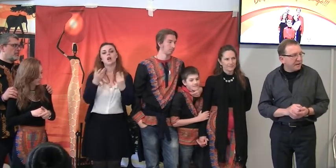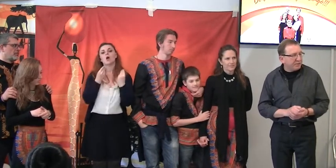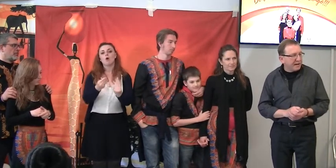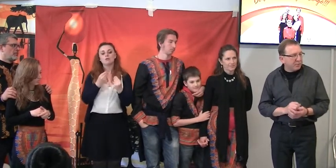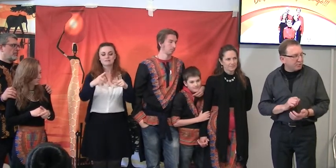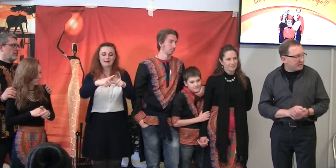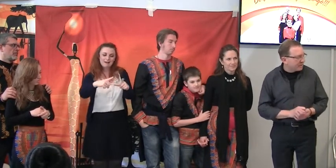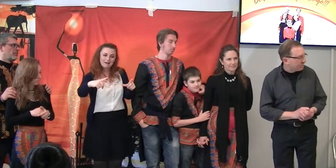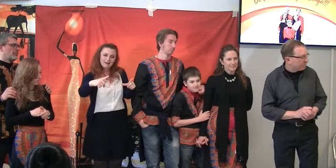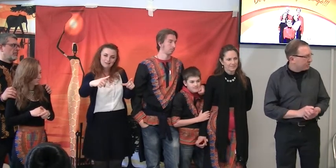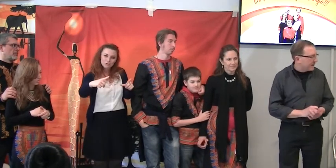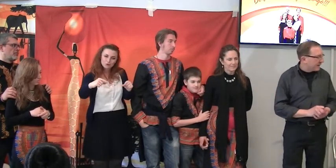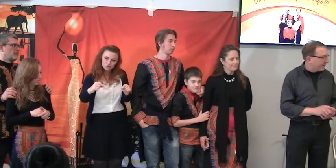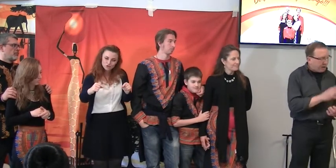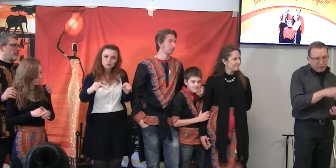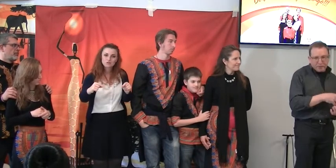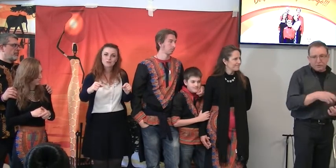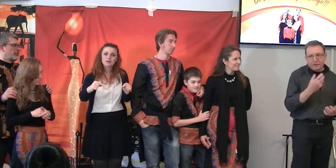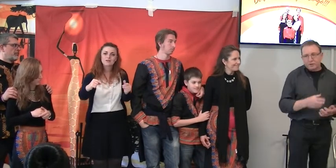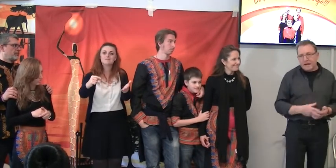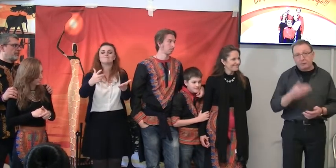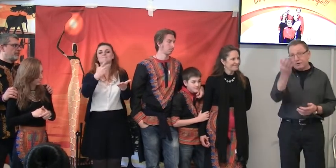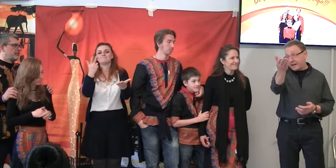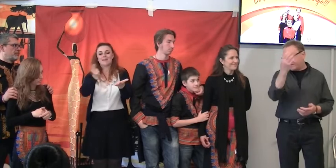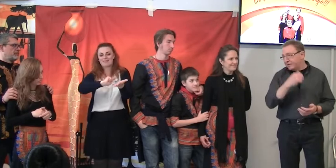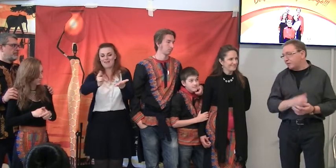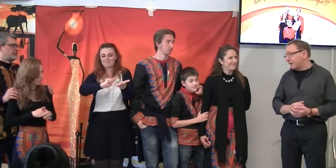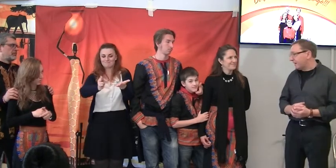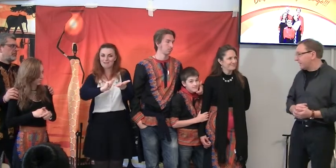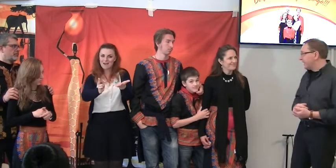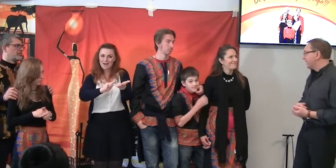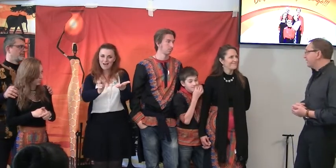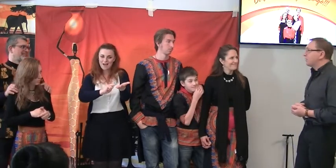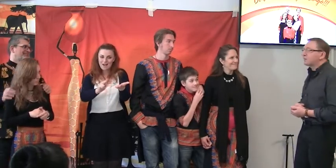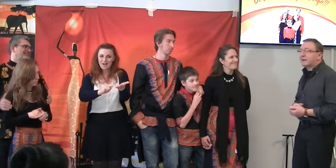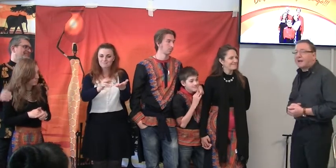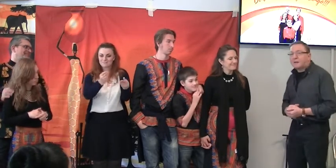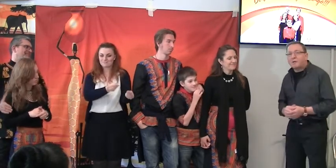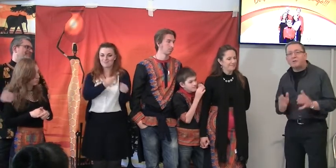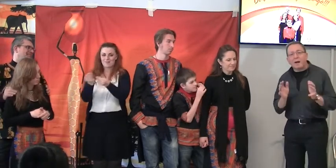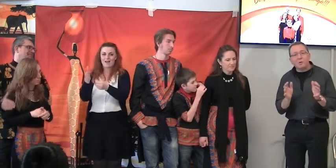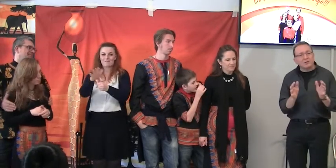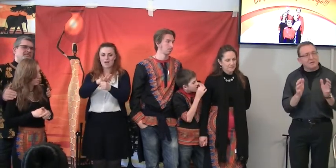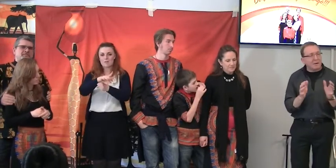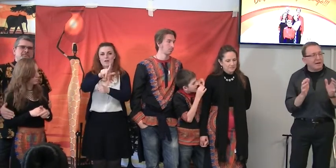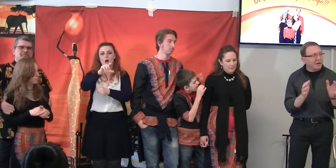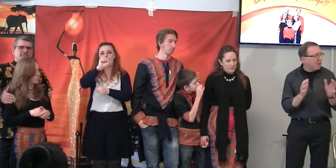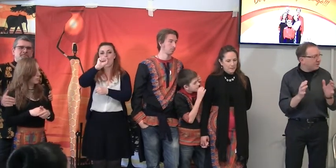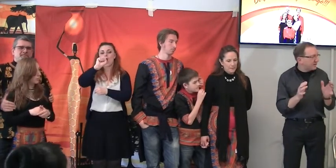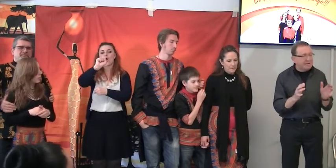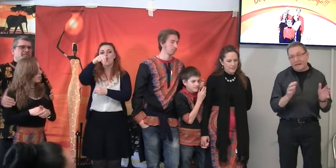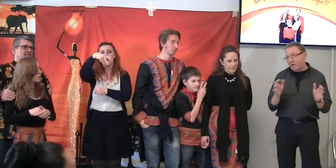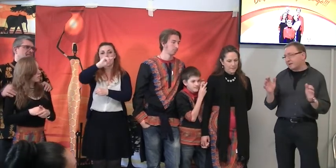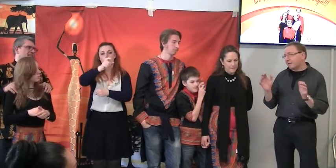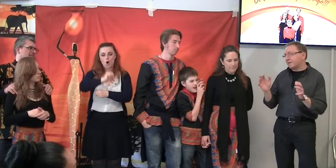perché vogliamo dare non soltanto le parole, loro si ricorderanno, poi ci sarà il video che glielo ricorderà, ma vogliamo che ci sia qualche